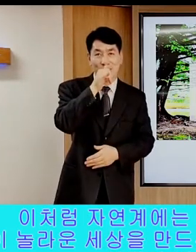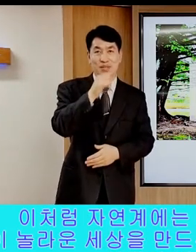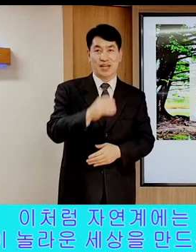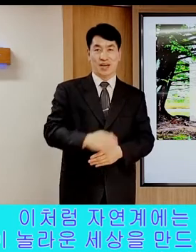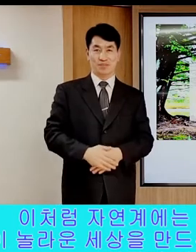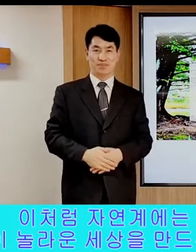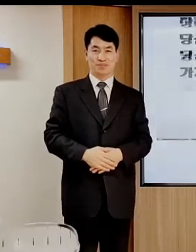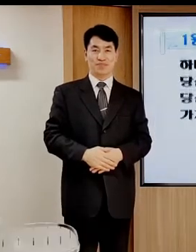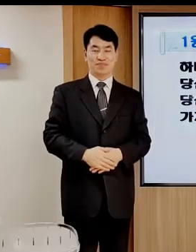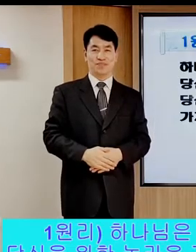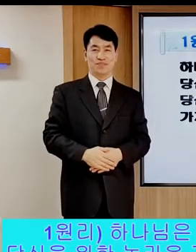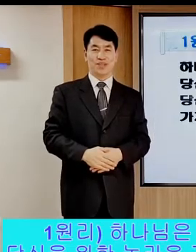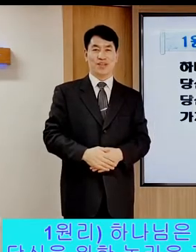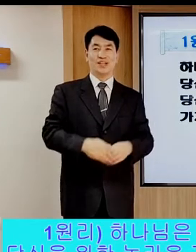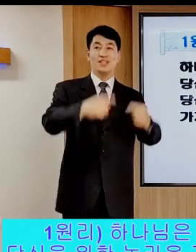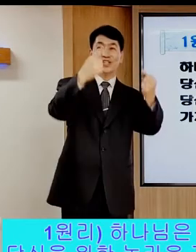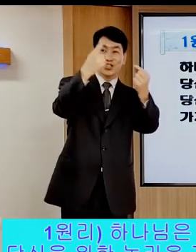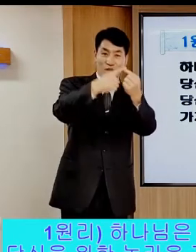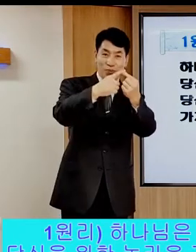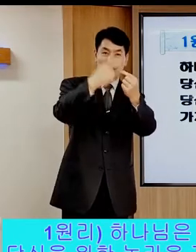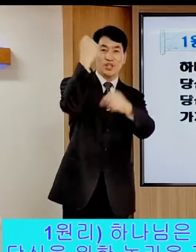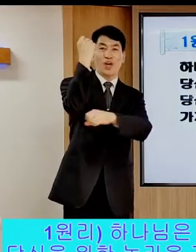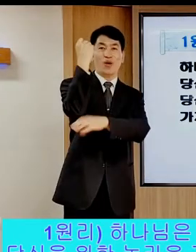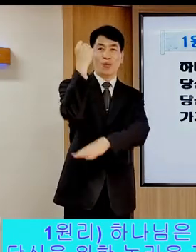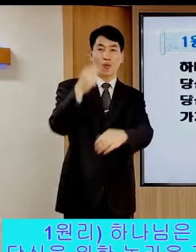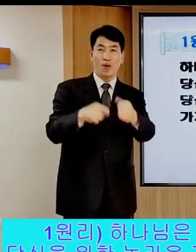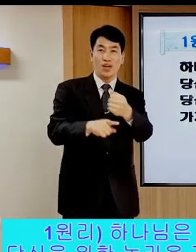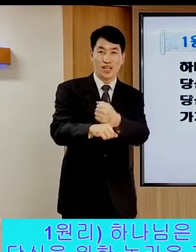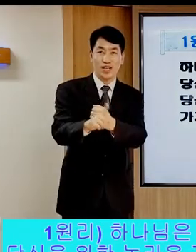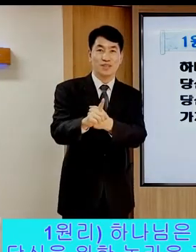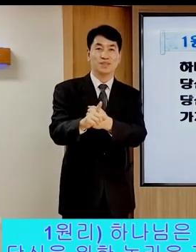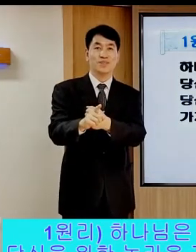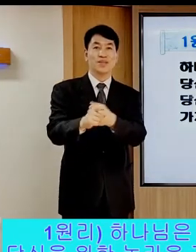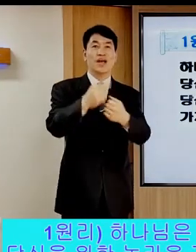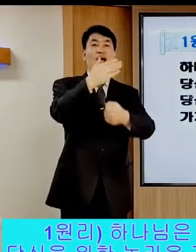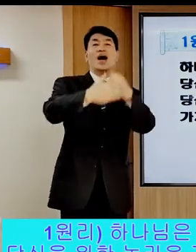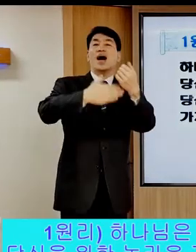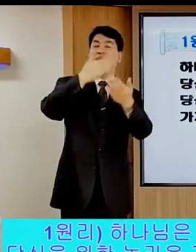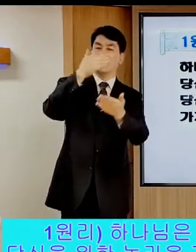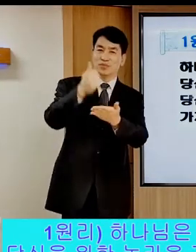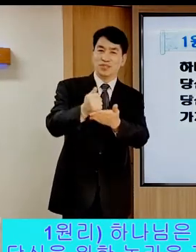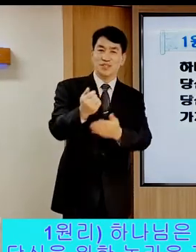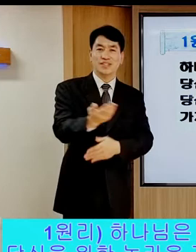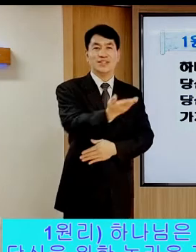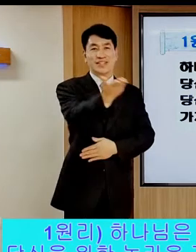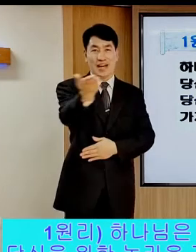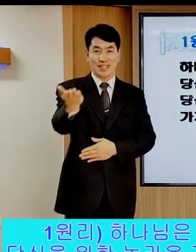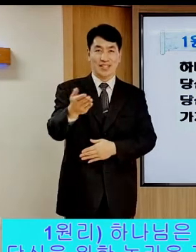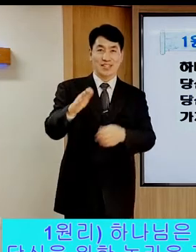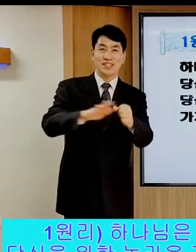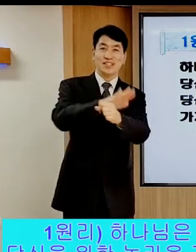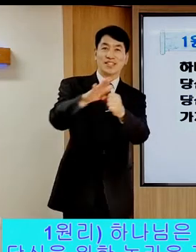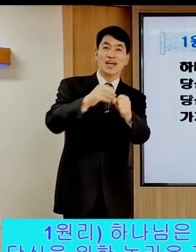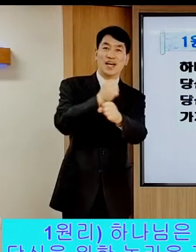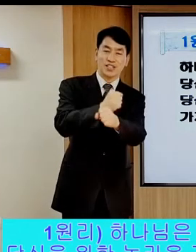있습니다. 그 첫 번째 원리, 하나님은 당신을